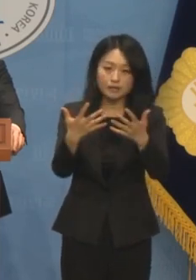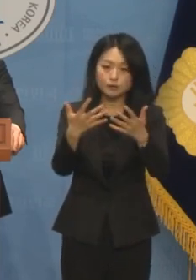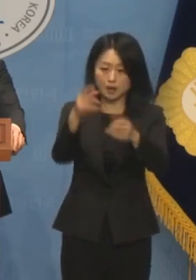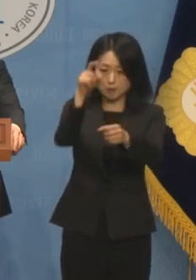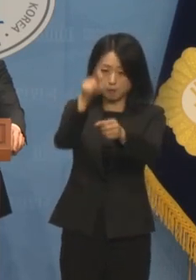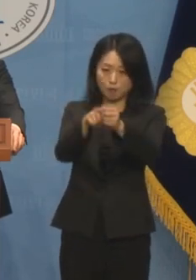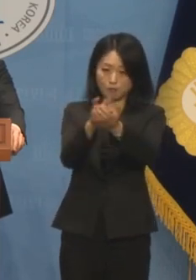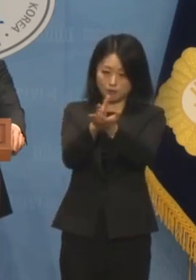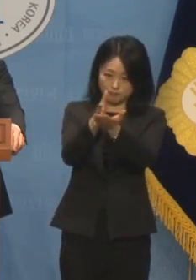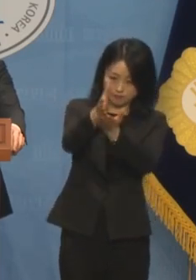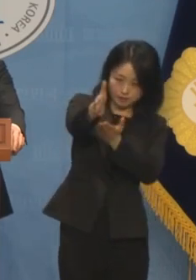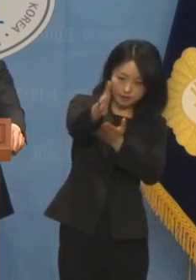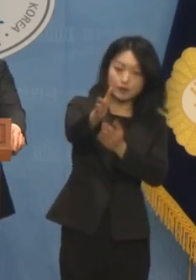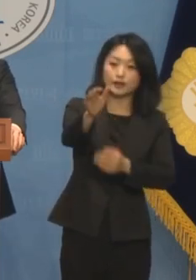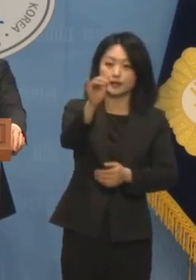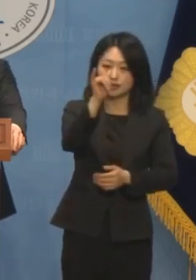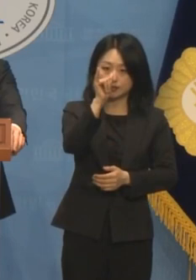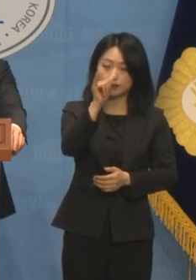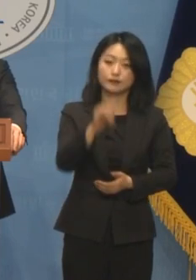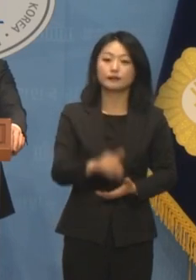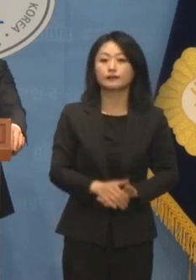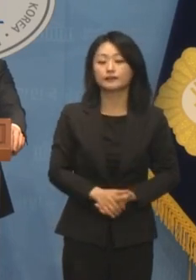목표만 바라보며 폭주하고 있습니다.